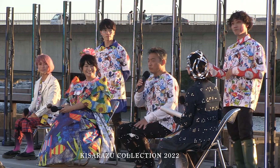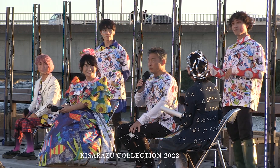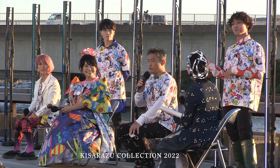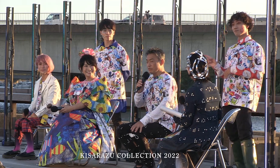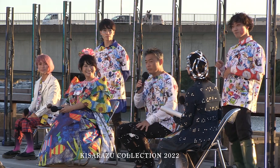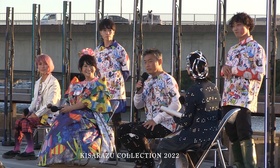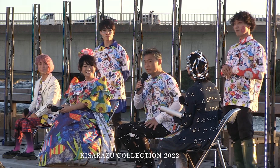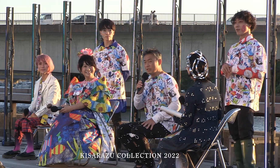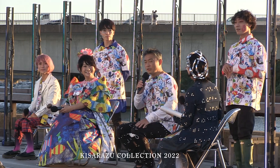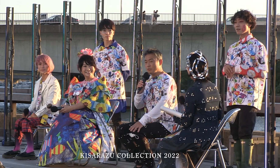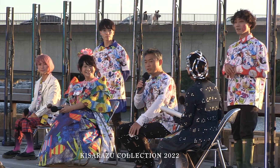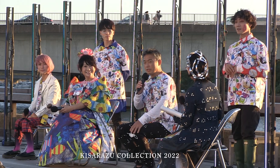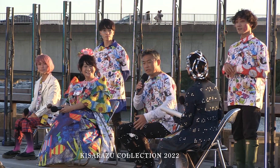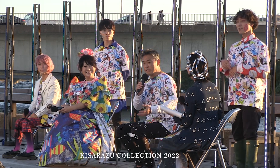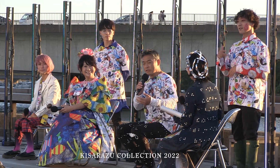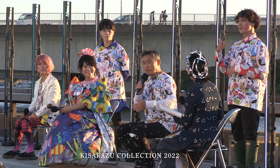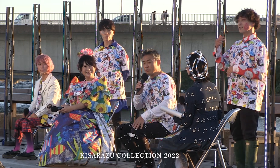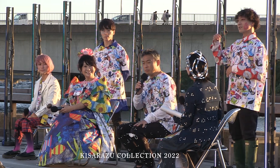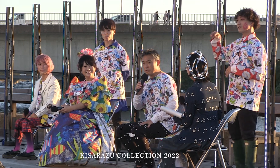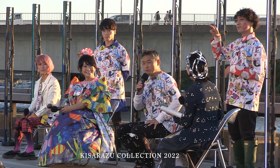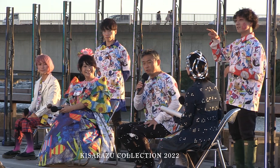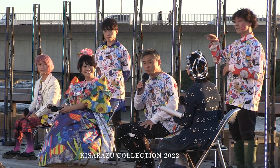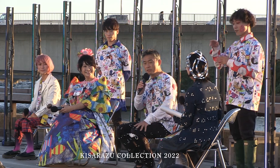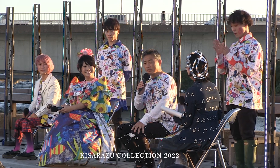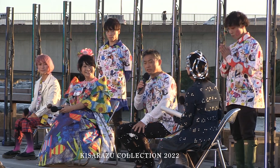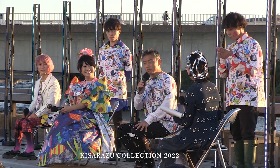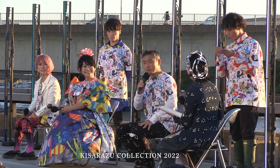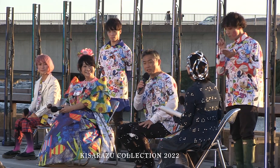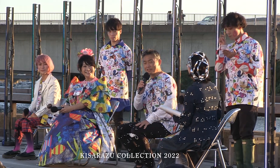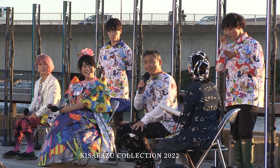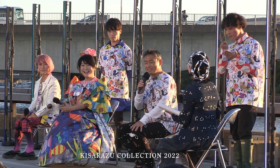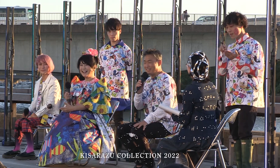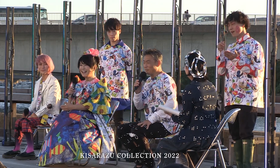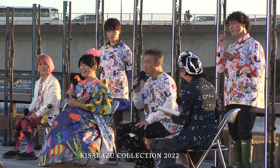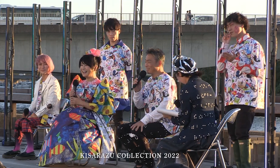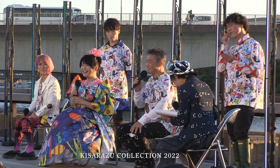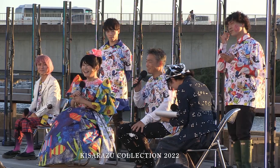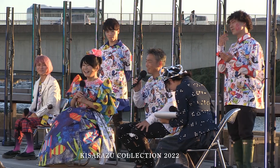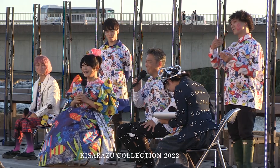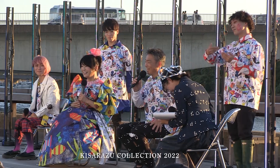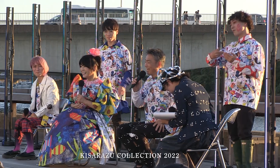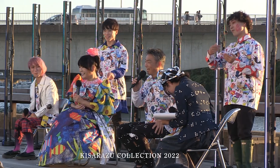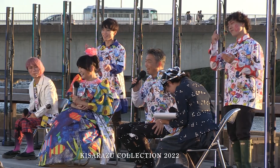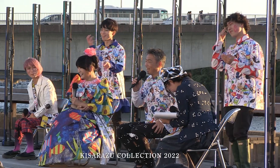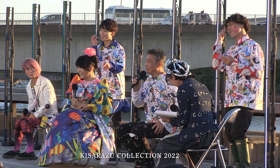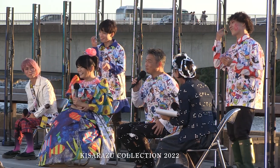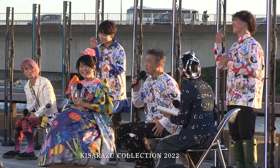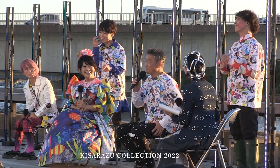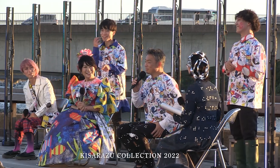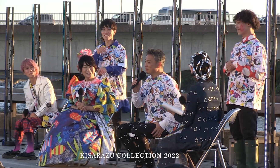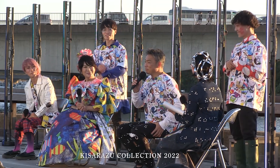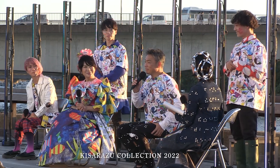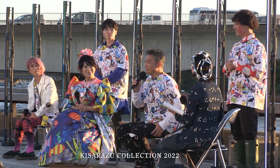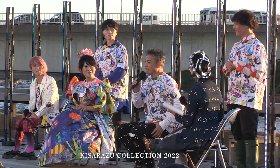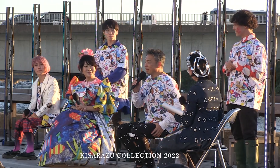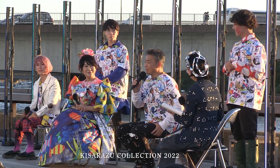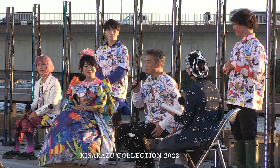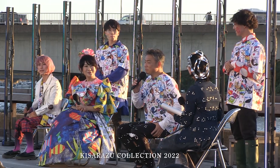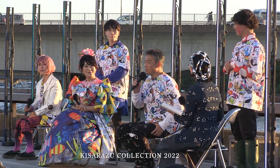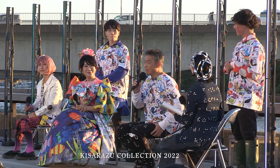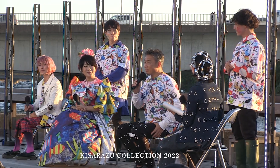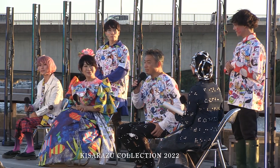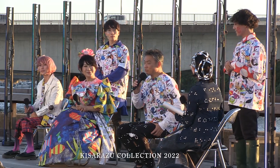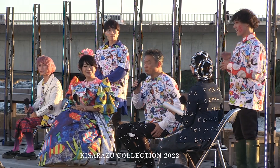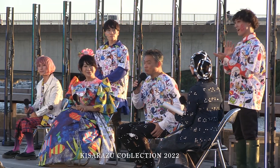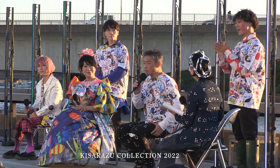はい、あのシナリオを見て、台本見てすごい難しい質問だなってさっき思ったんですよ。あのやっぱり